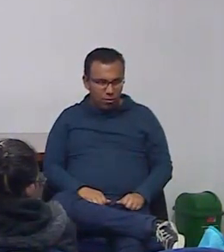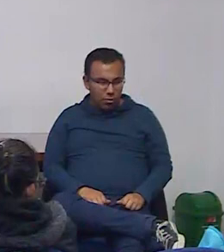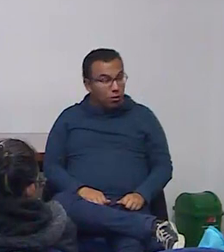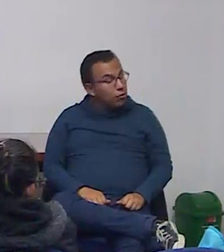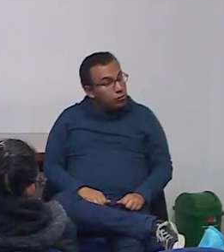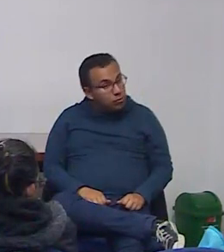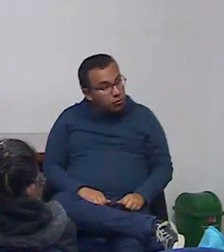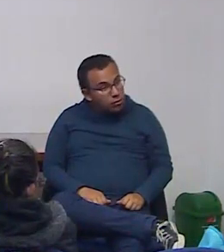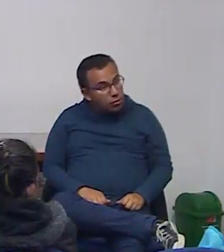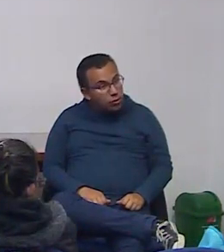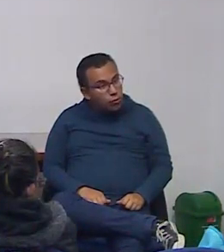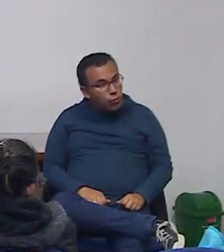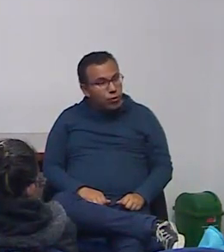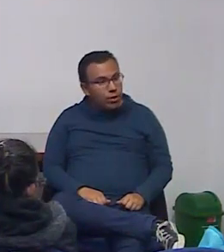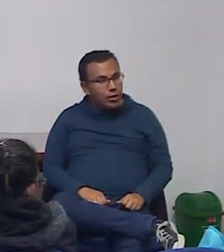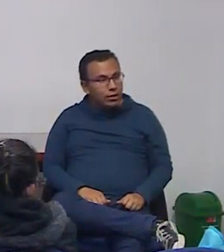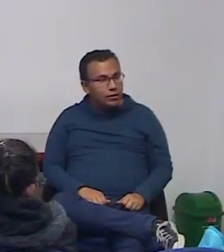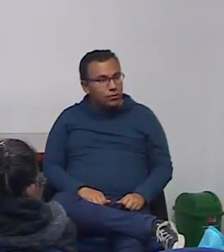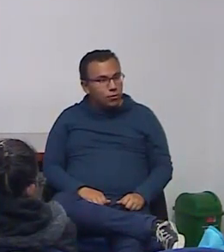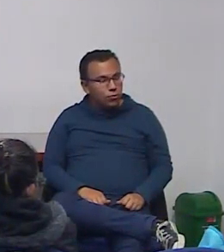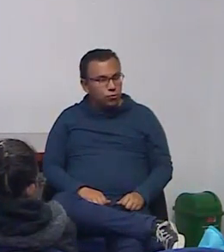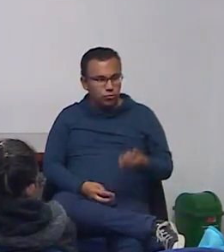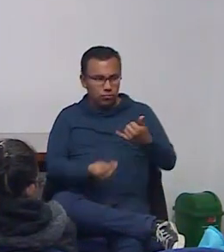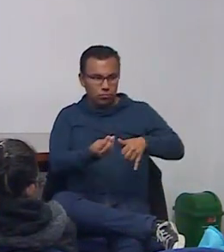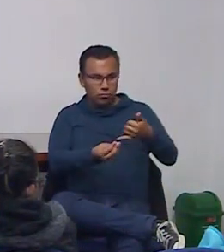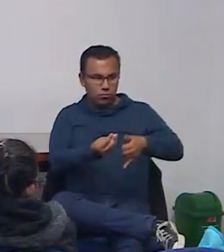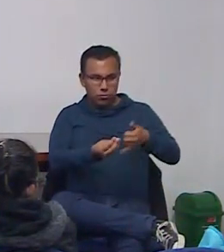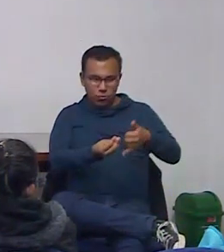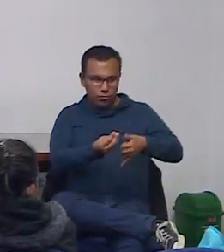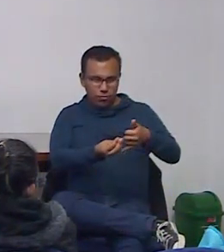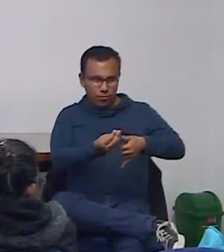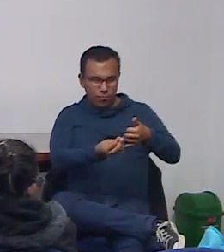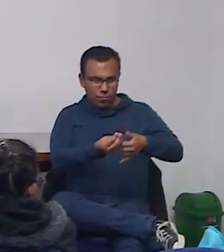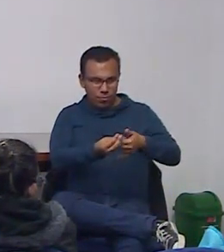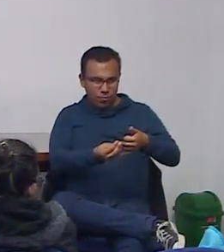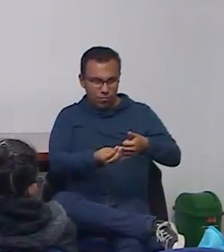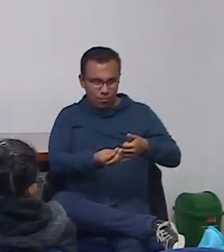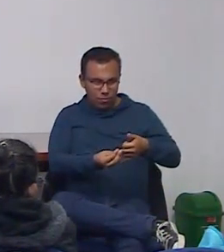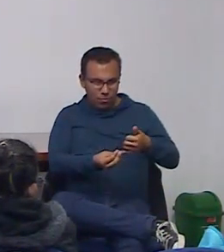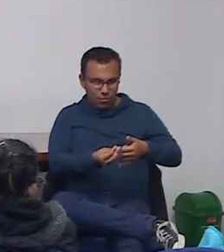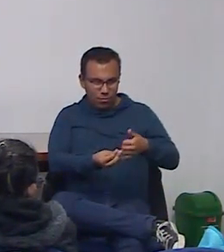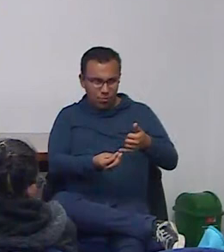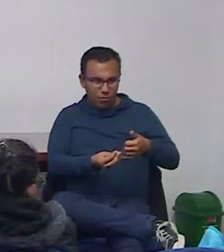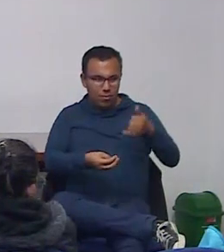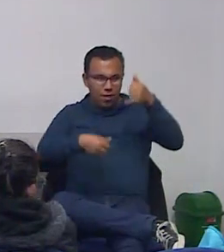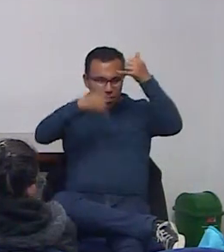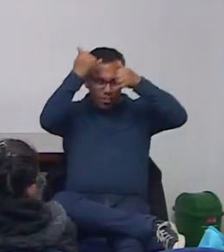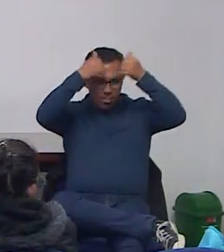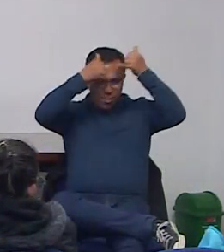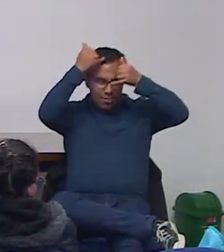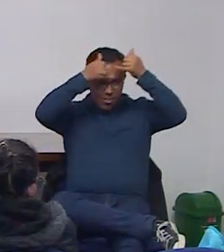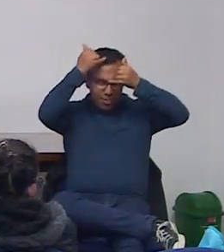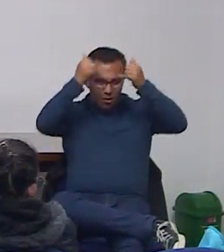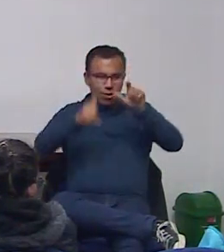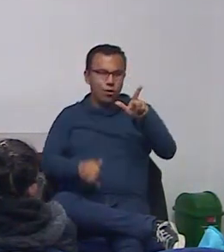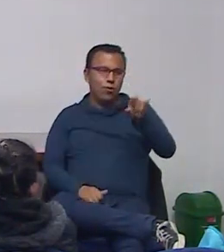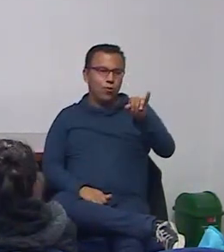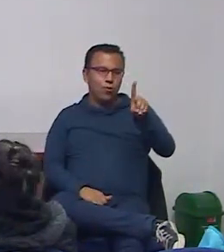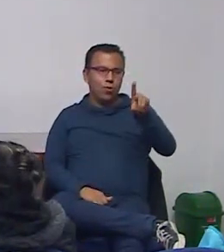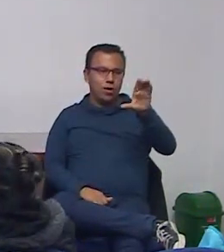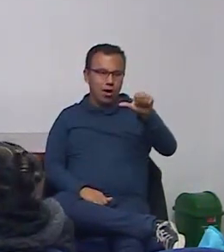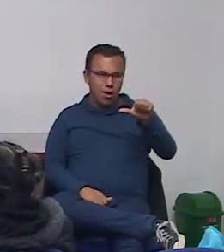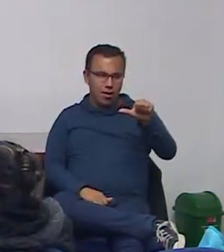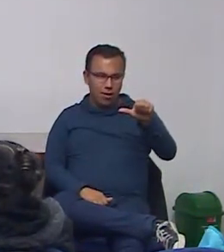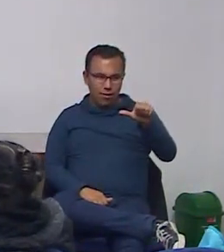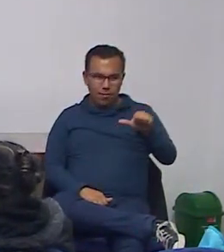eh si hay dificultades en la escritura Lo importante es que se sientan como apoyados y y y puedan lograr esto Ese es básicamente como